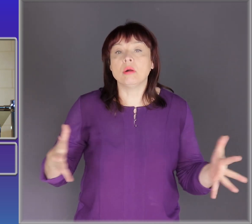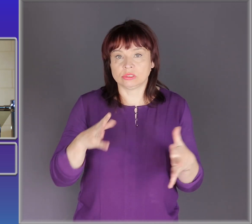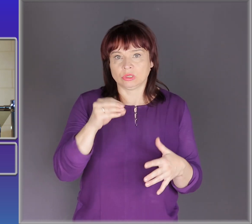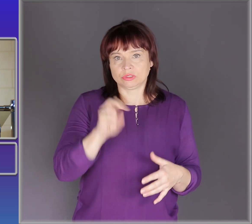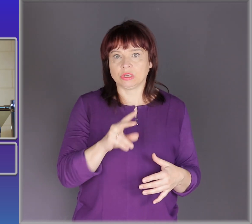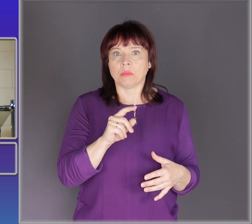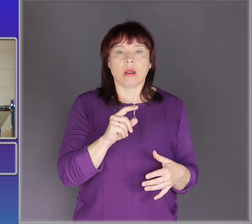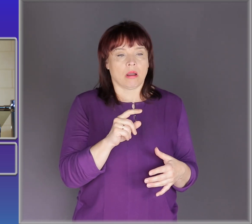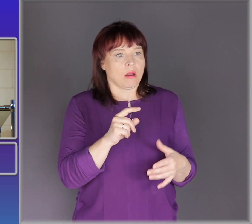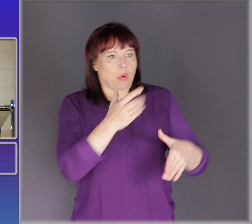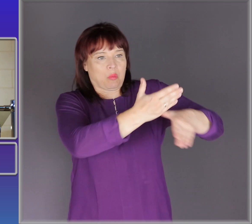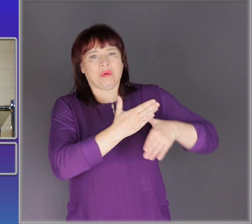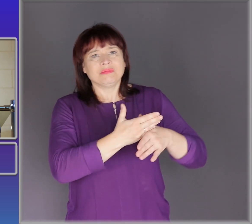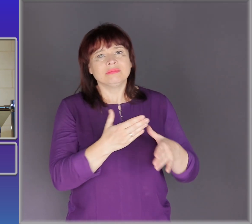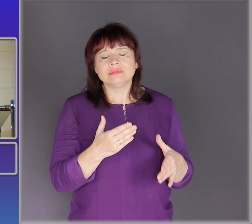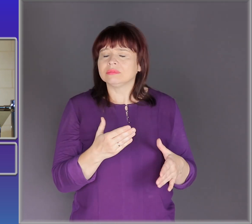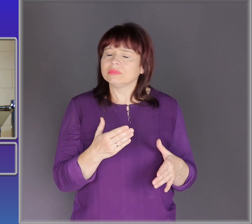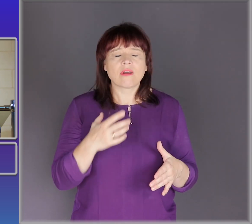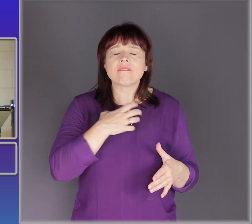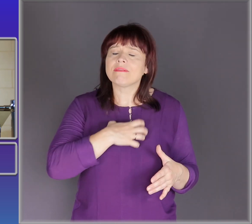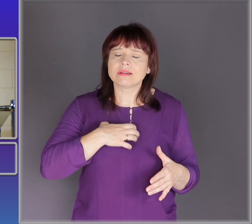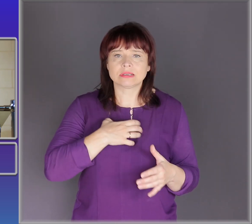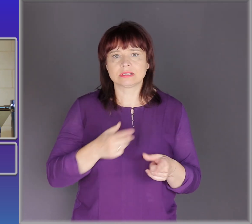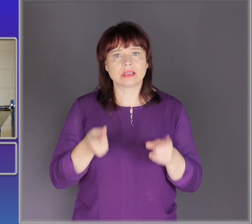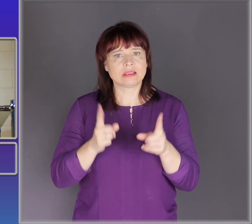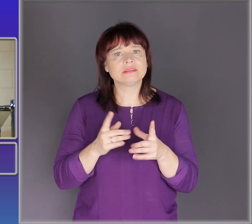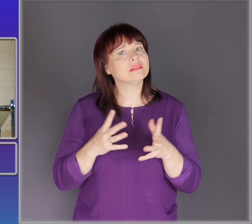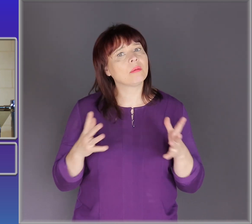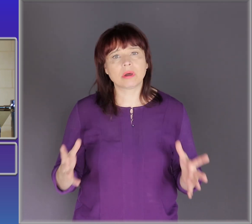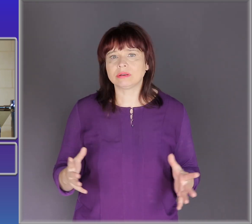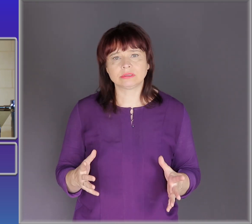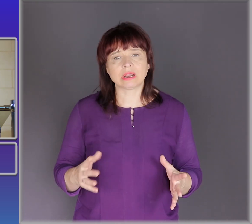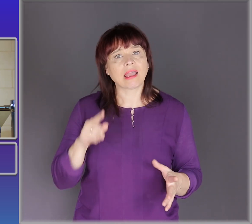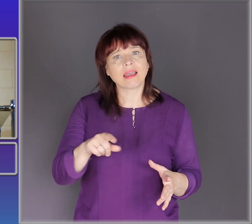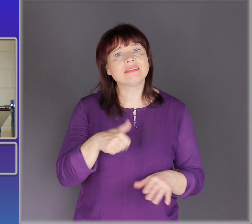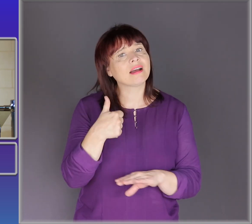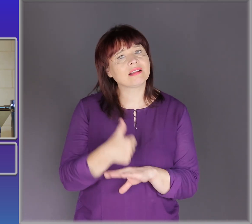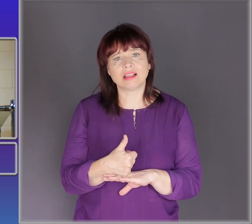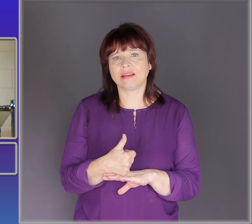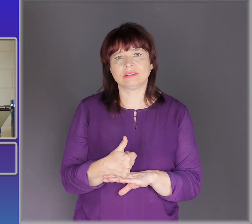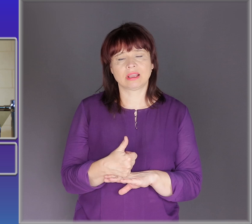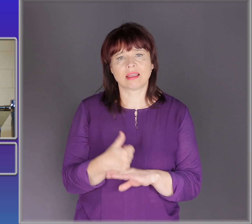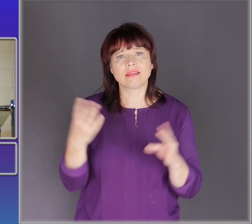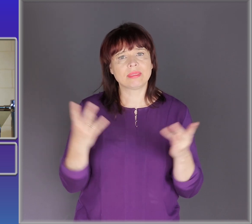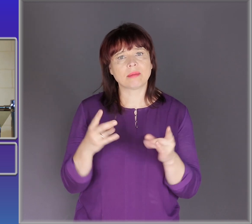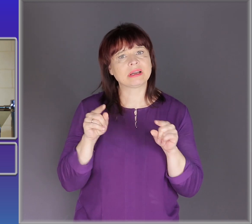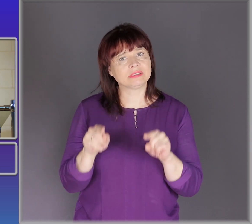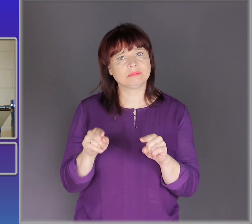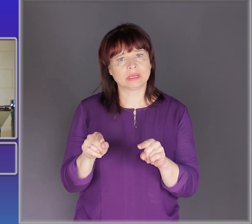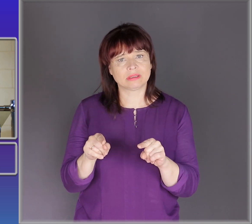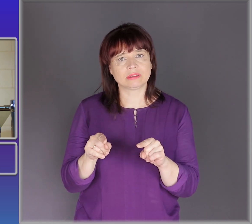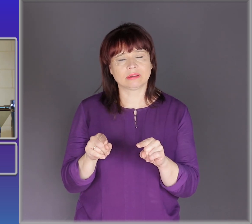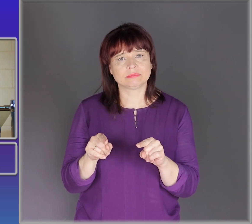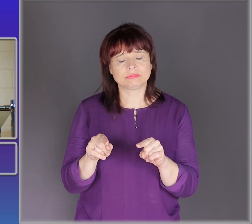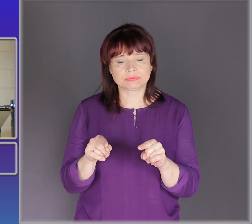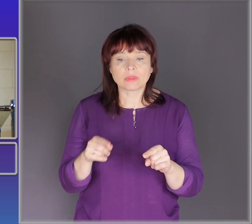решились для нас истина важно гораздо больше это самое главное что для нас необходимо